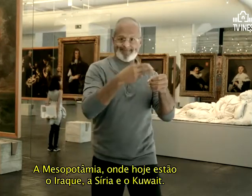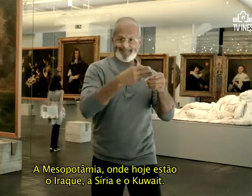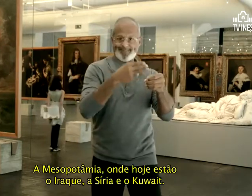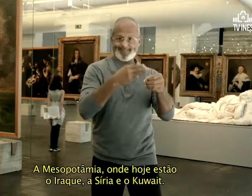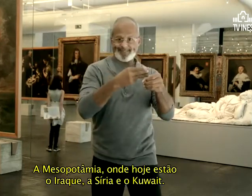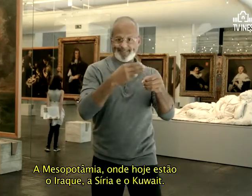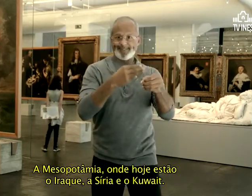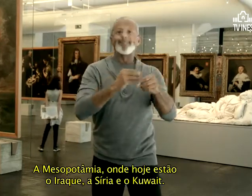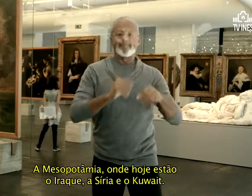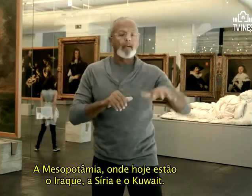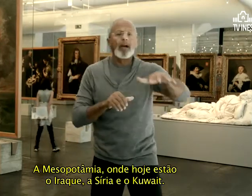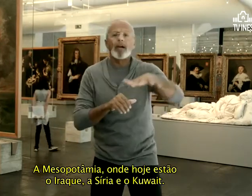A Mesopotâmia,